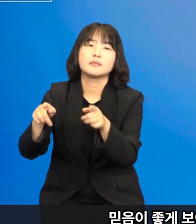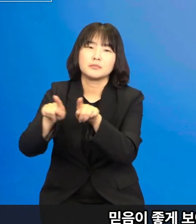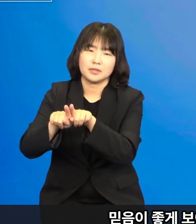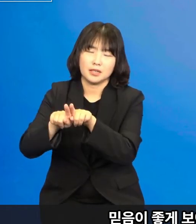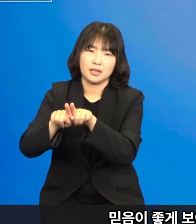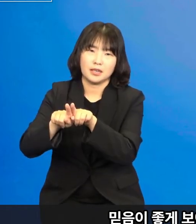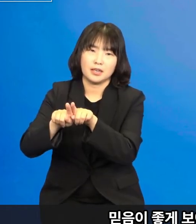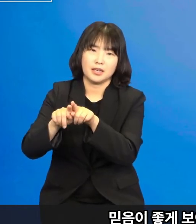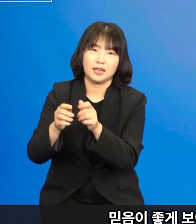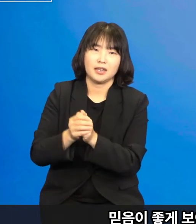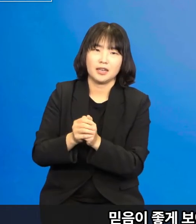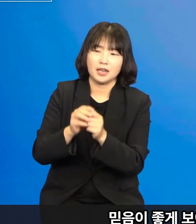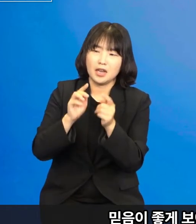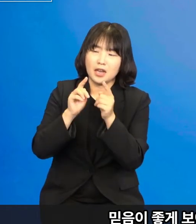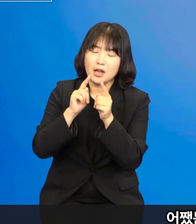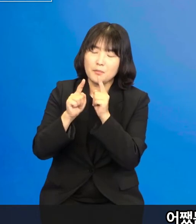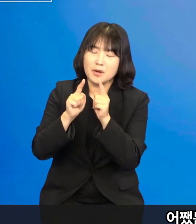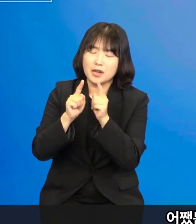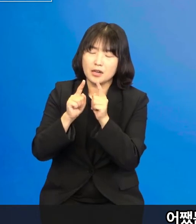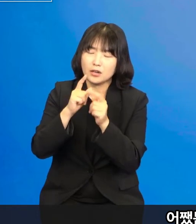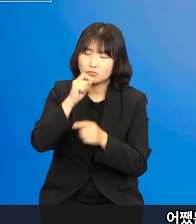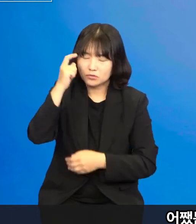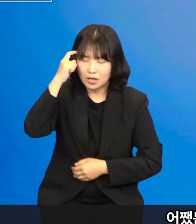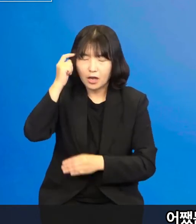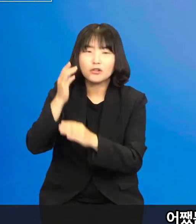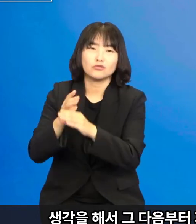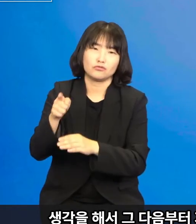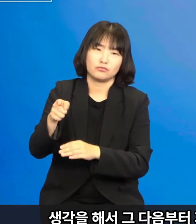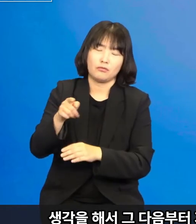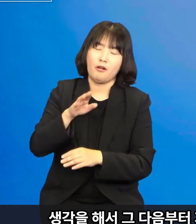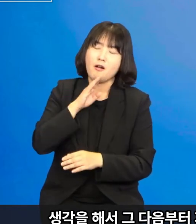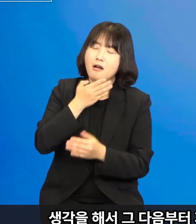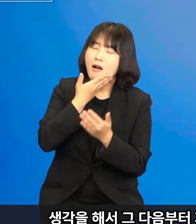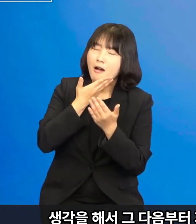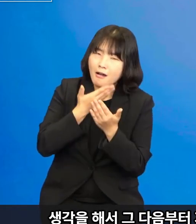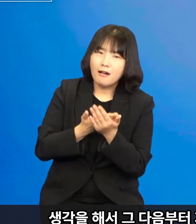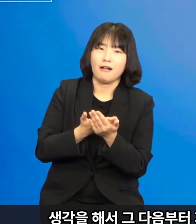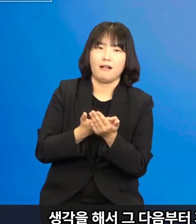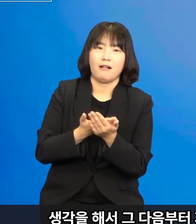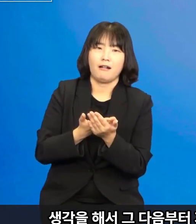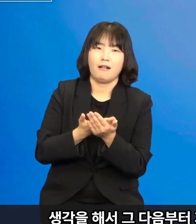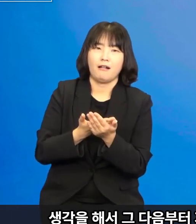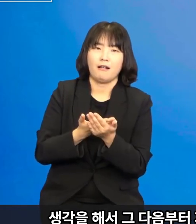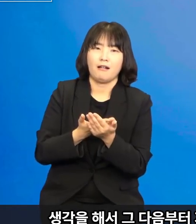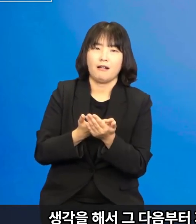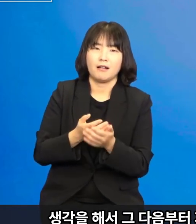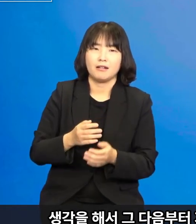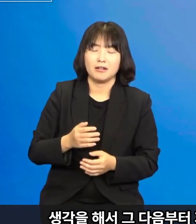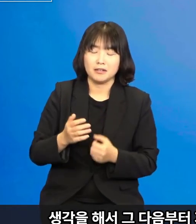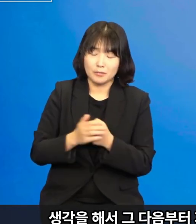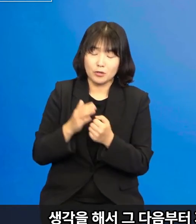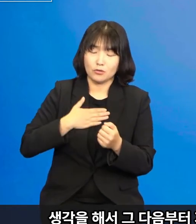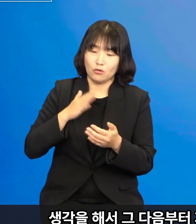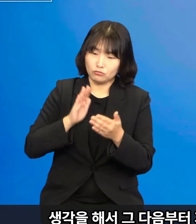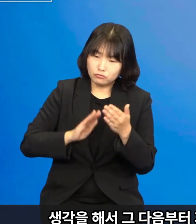믿음이 좋게 보이려고 하는 건 아니겠죠. 예, 어쨌든 너무 귀하다 생각을 해서 그다음부터 저도 계속 들고 다녀요. 그래가지고